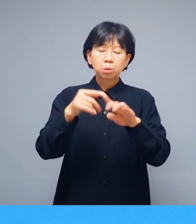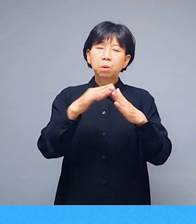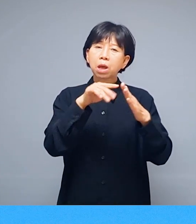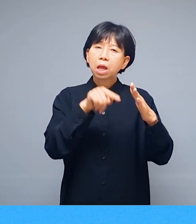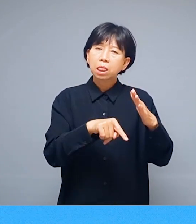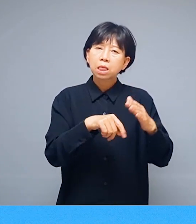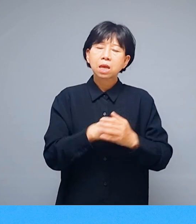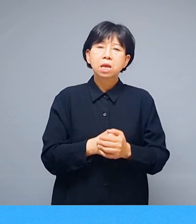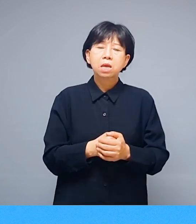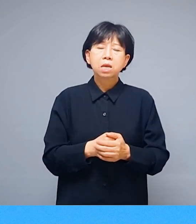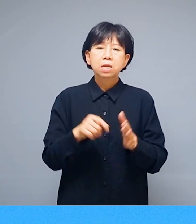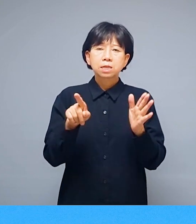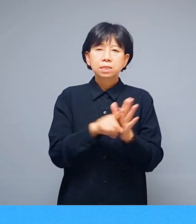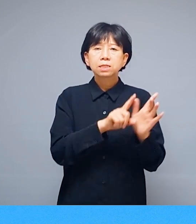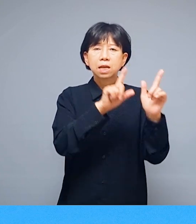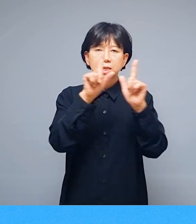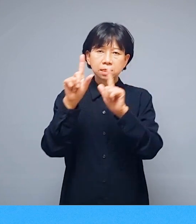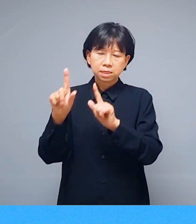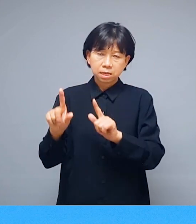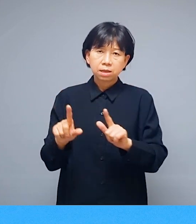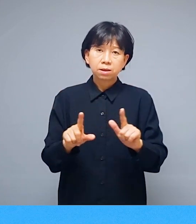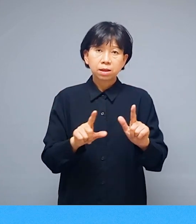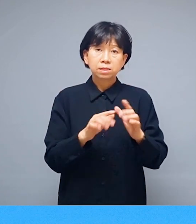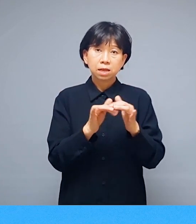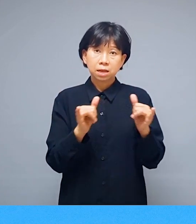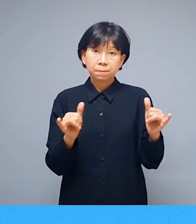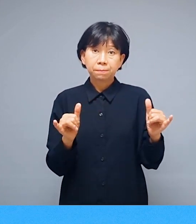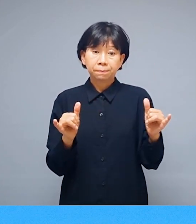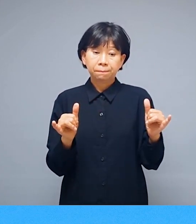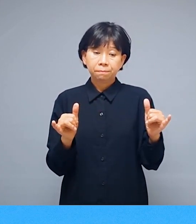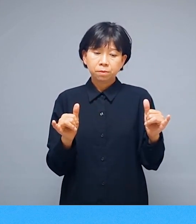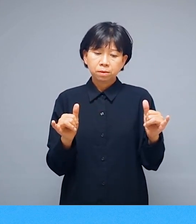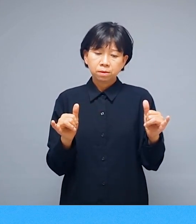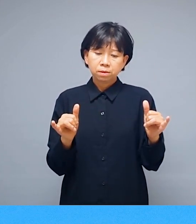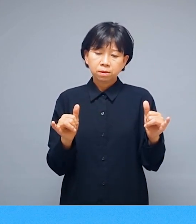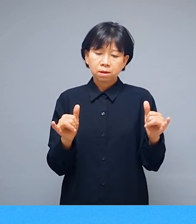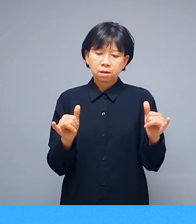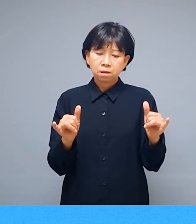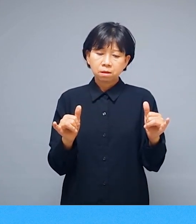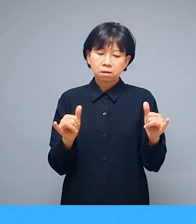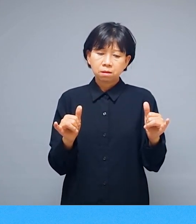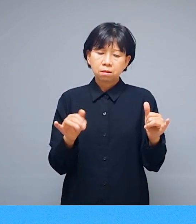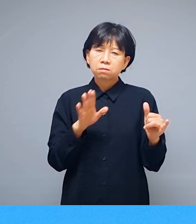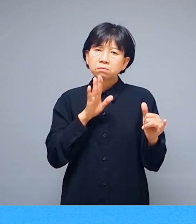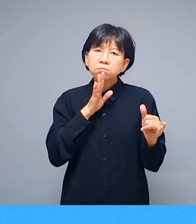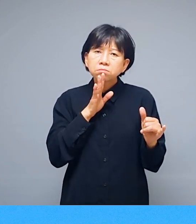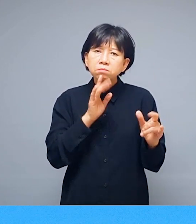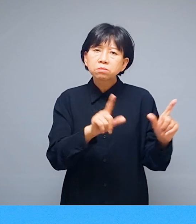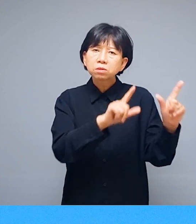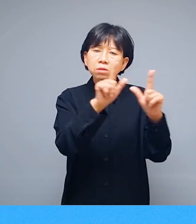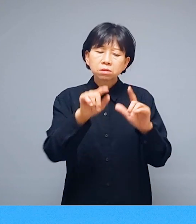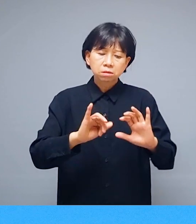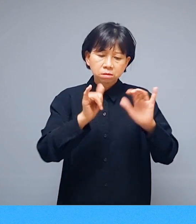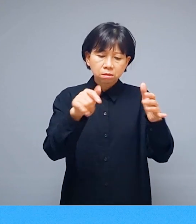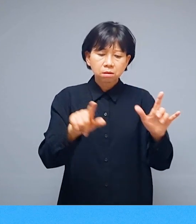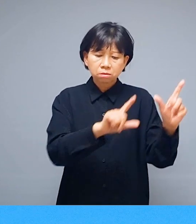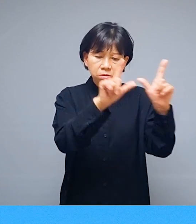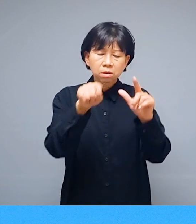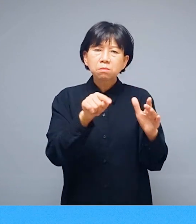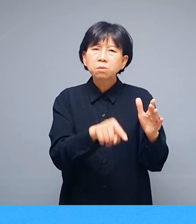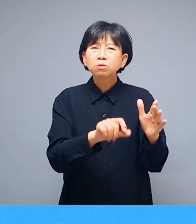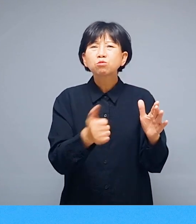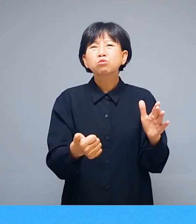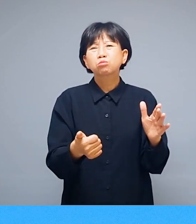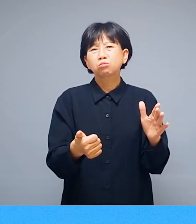안에는요, 신앙인이라고 불리지만 실제 삶에서는 죽은 자처럼 살아가는 경우가 있습니다. 어떤